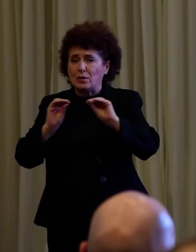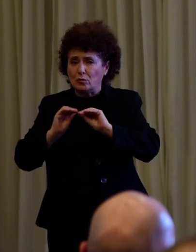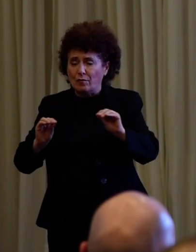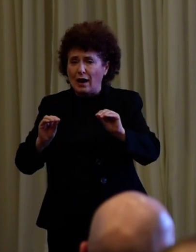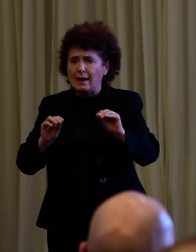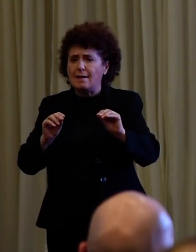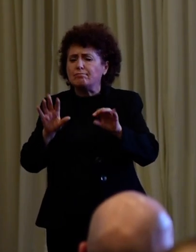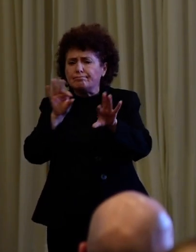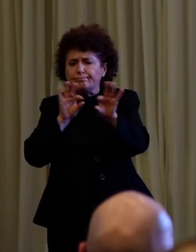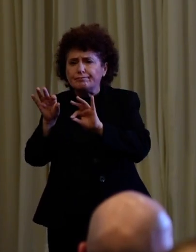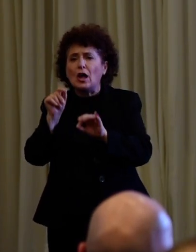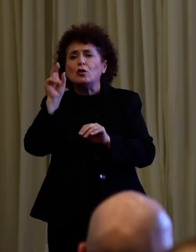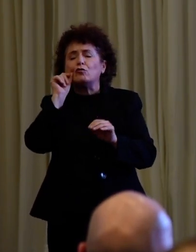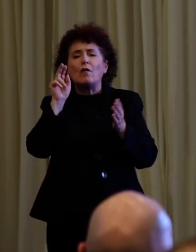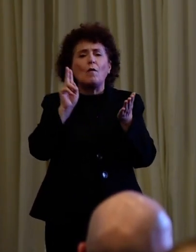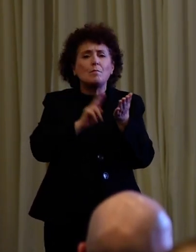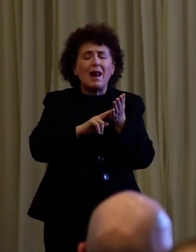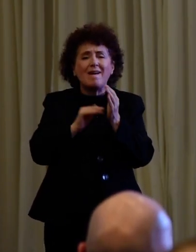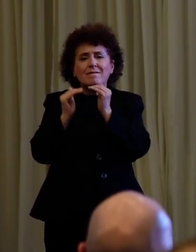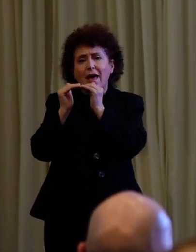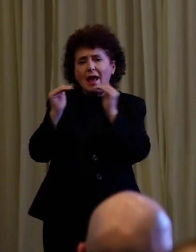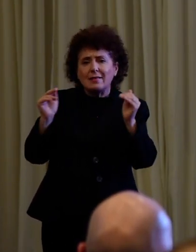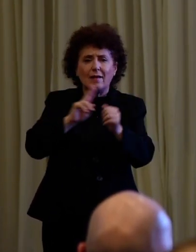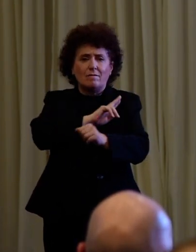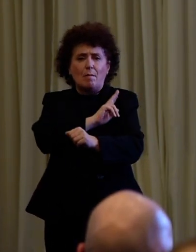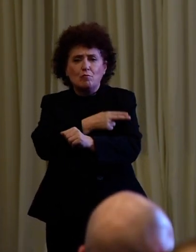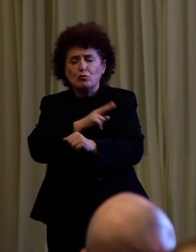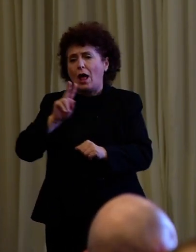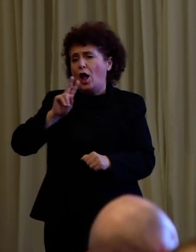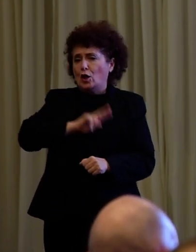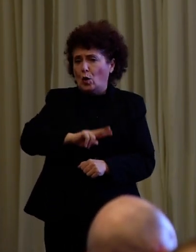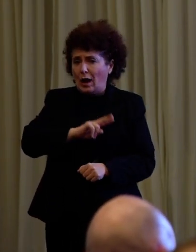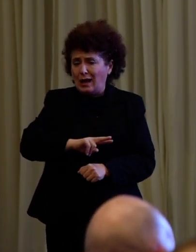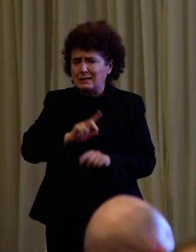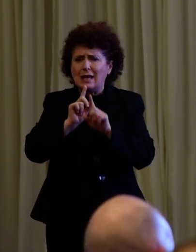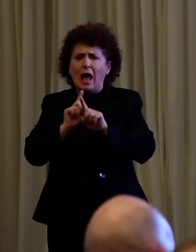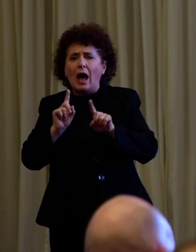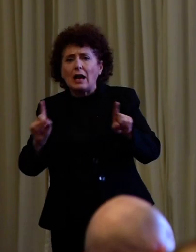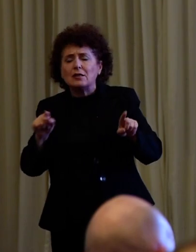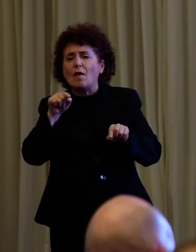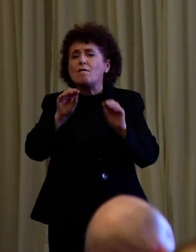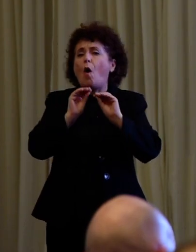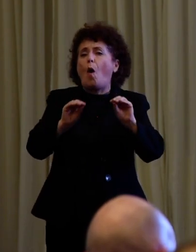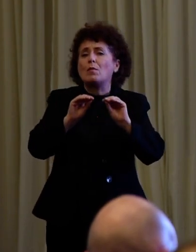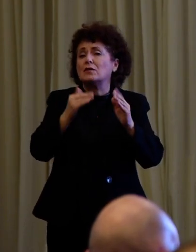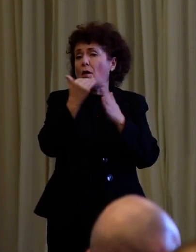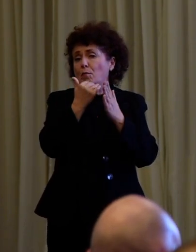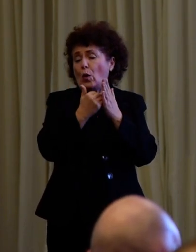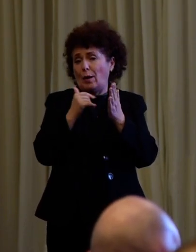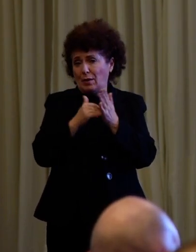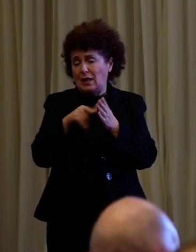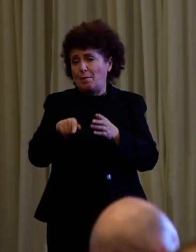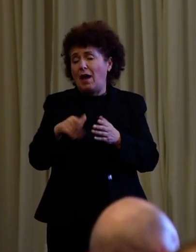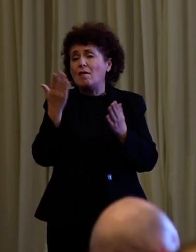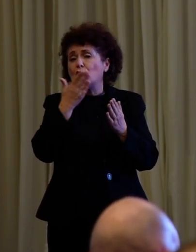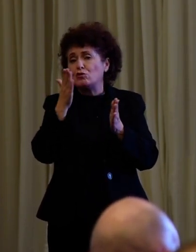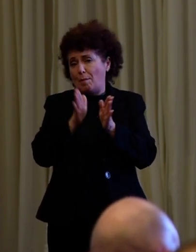на содржини за човекови права, еднакви можности и толеранција на различности во образовните програми и учебниците.